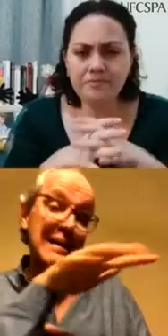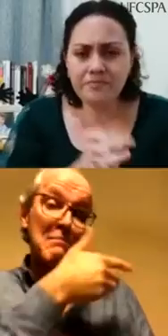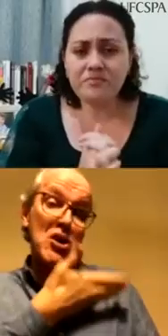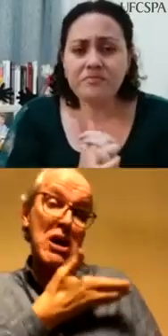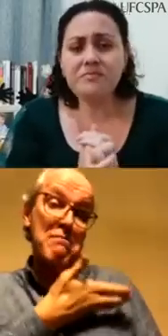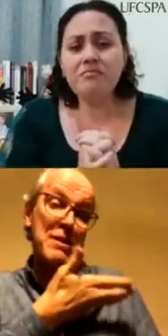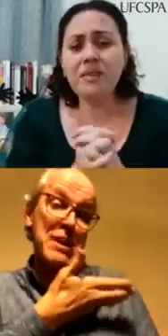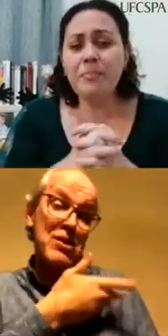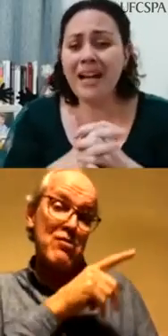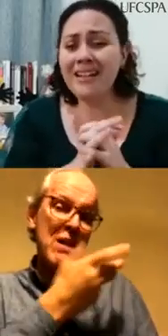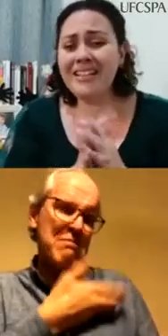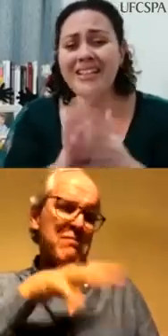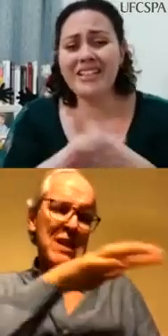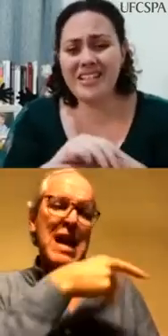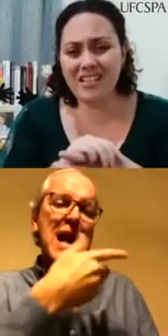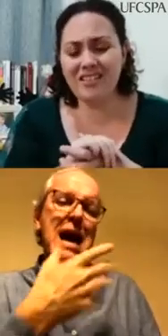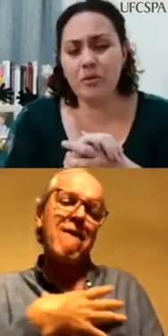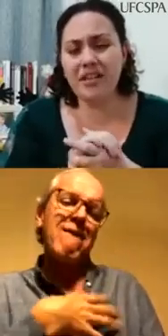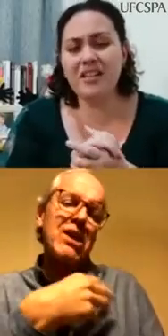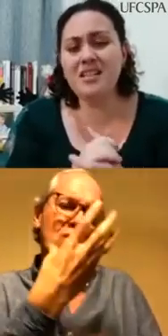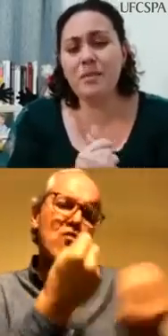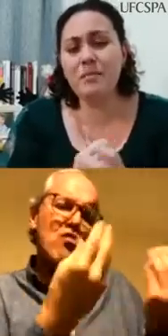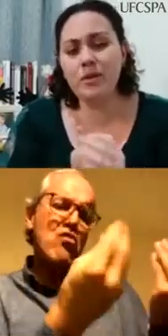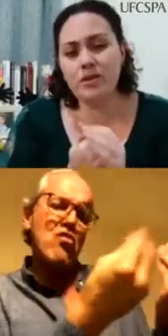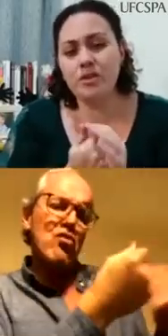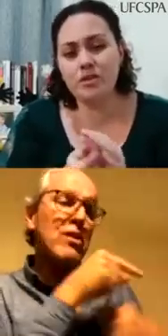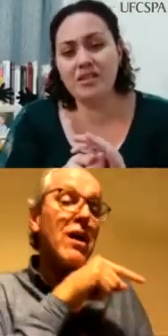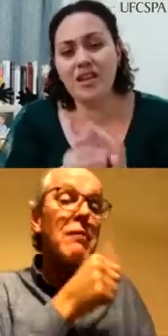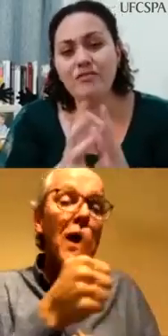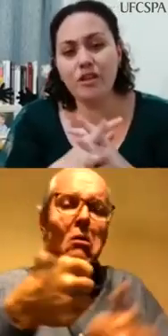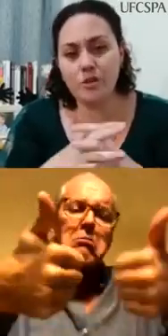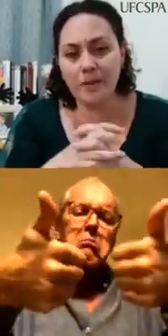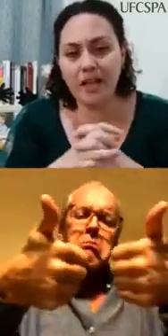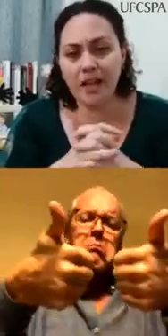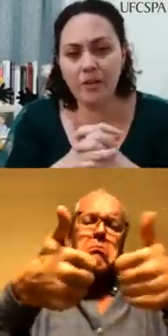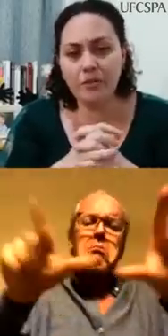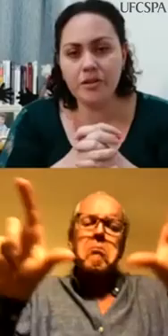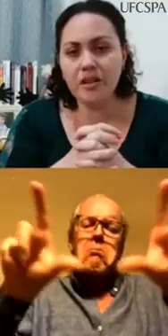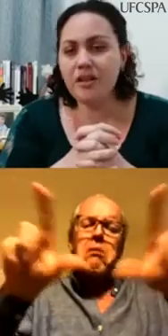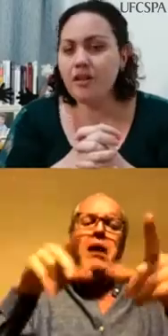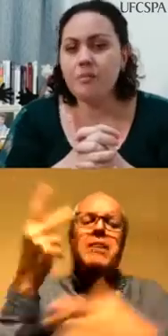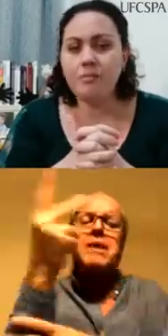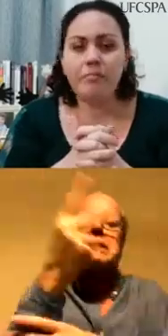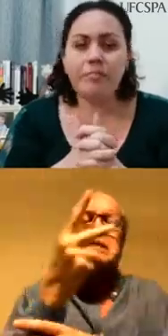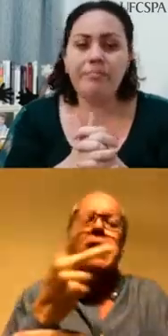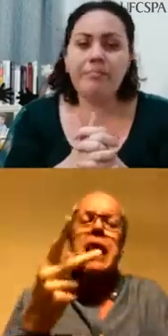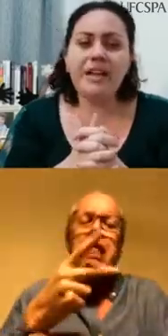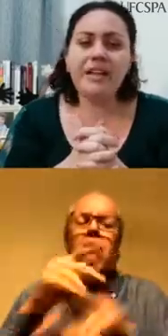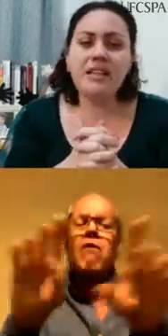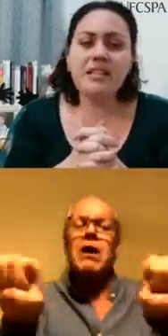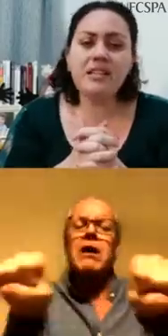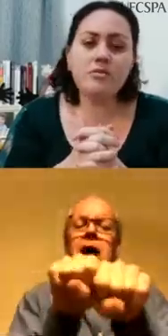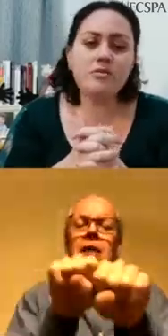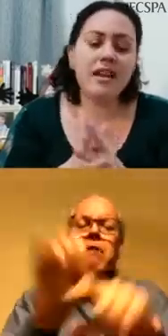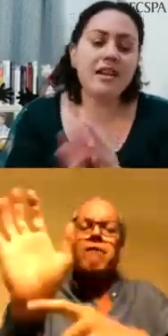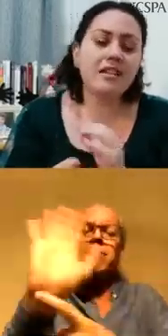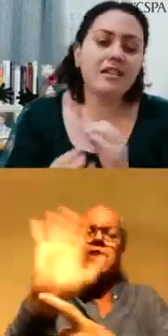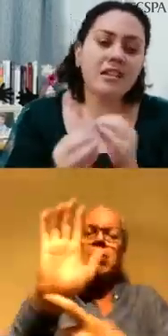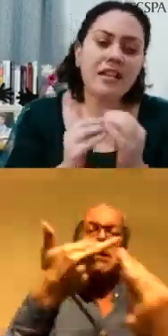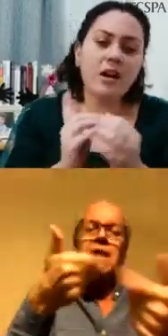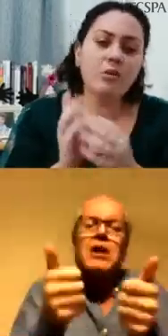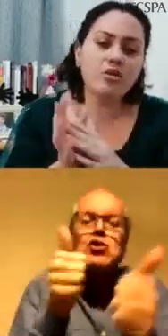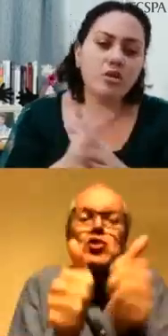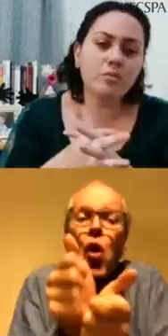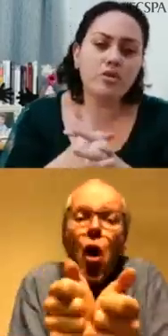saco. Para a criança, então, aqueles meus amigos que têm filhos pequenos, para eles